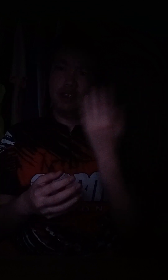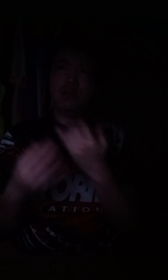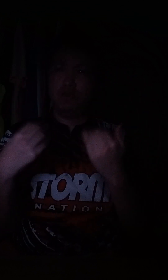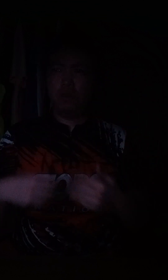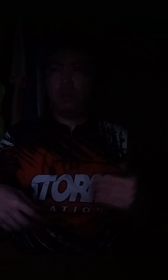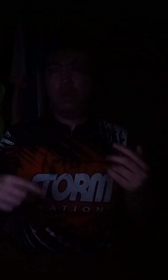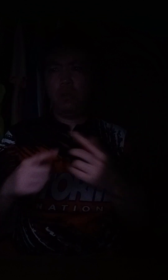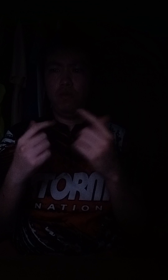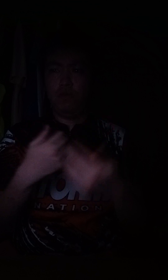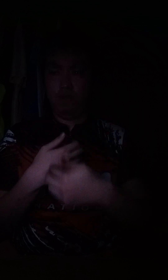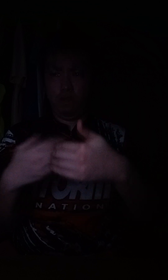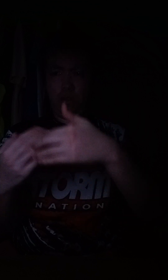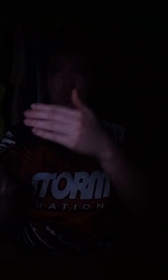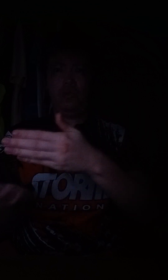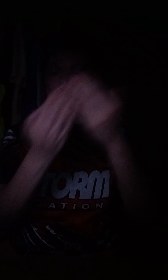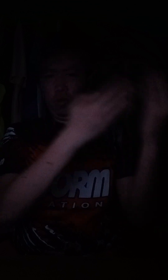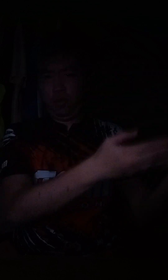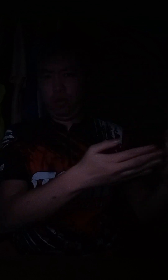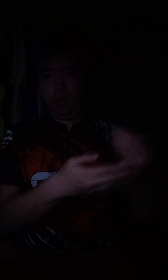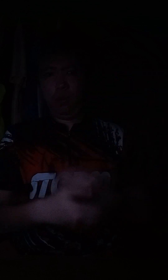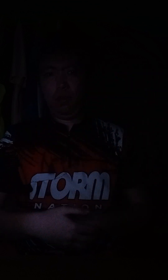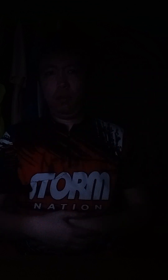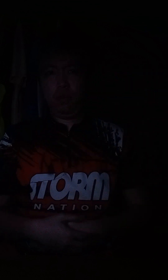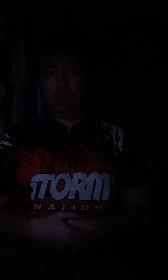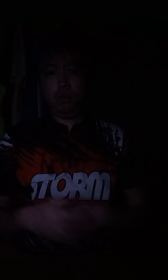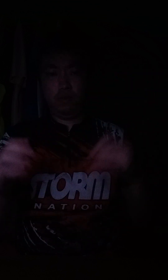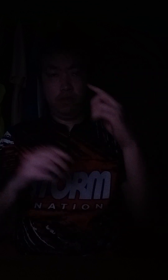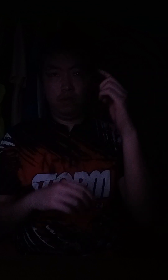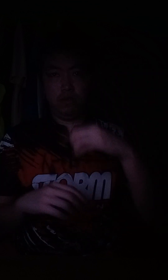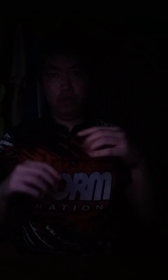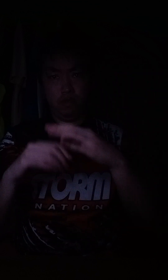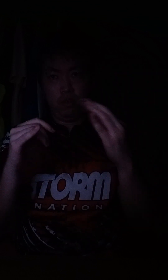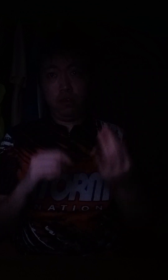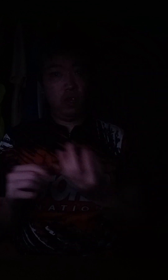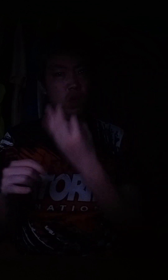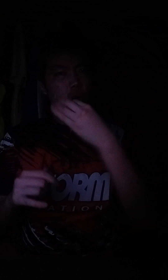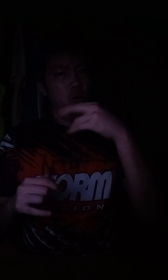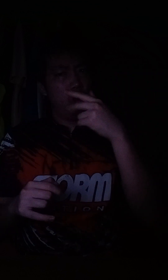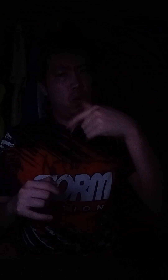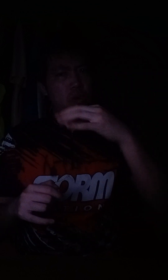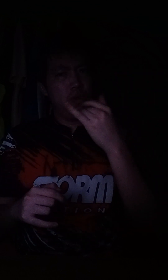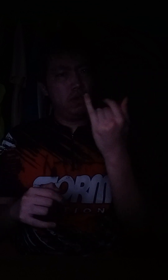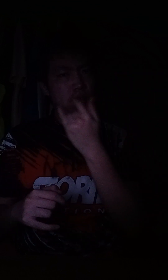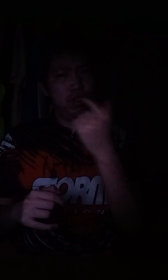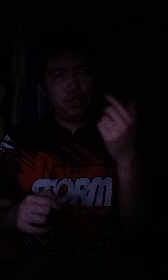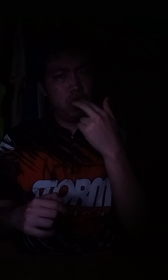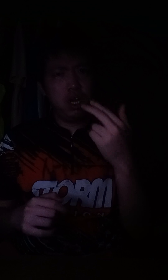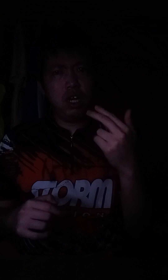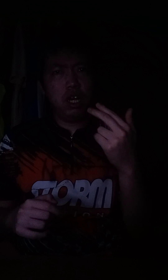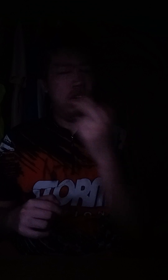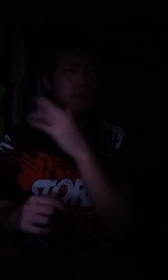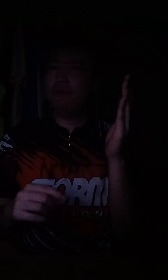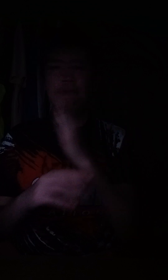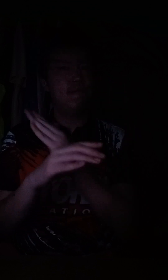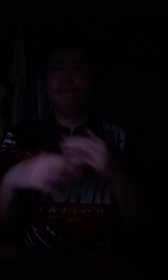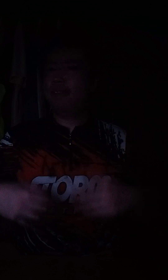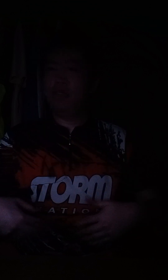부상으로 병원에 옮겨졌습니다. 경찰이 버스 운전자의 혈중 알코올 농도를 측정한 결과 음주 상태는 아니었던